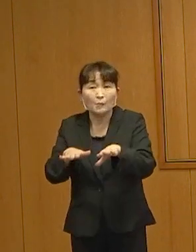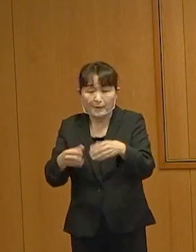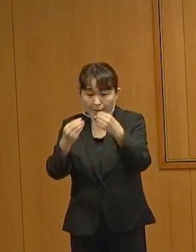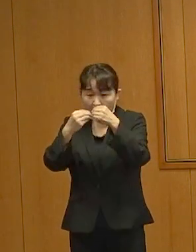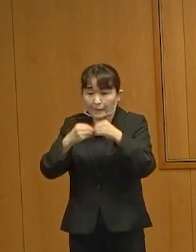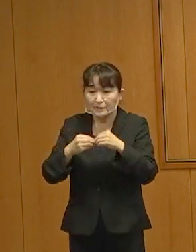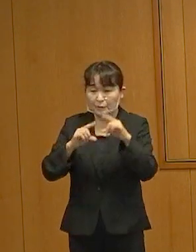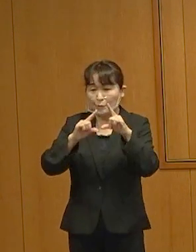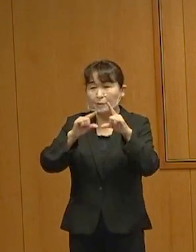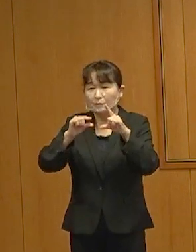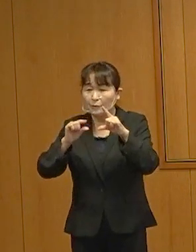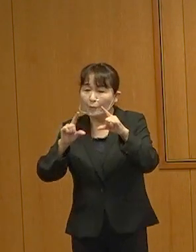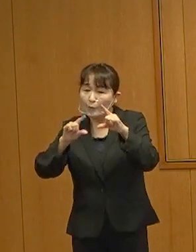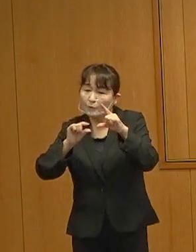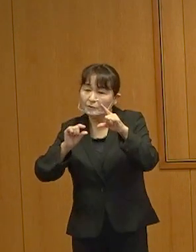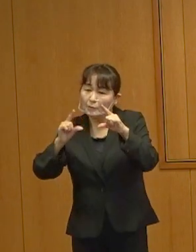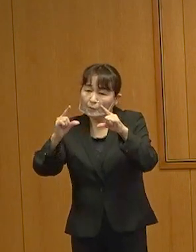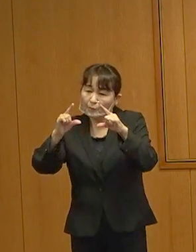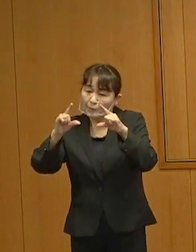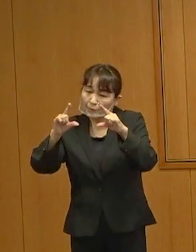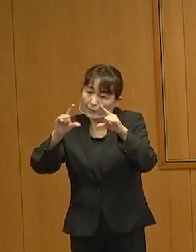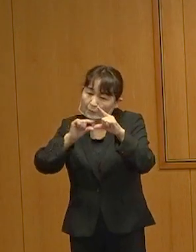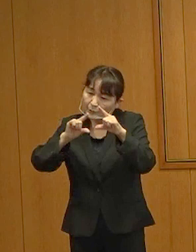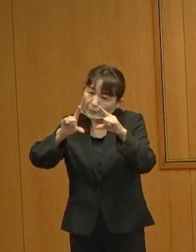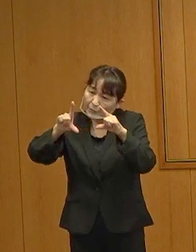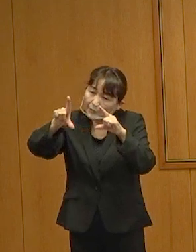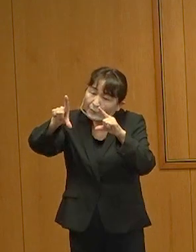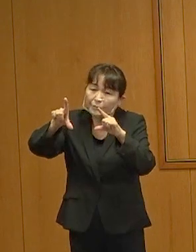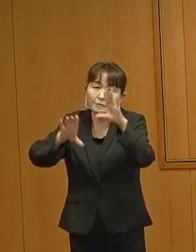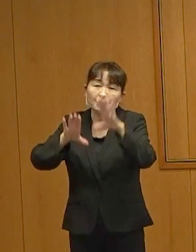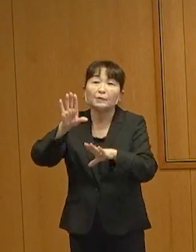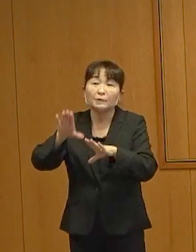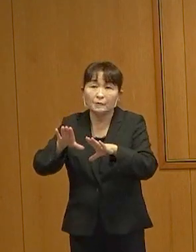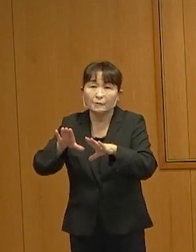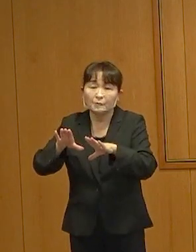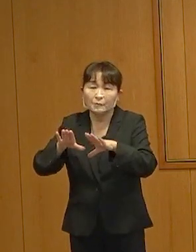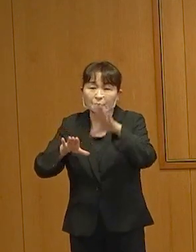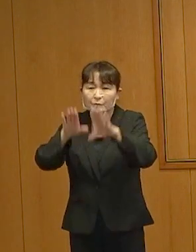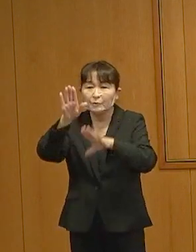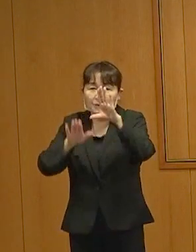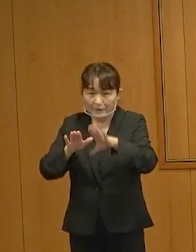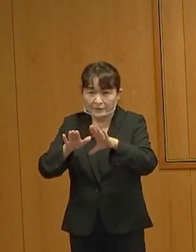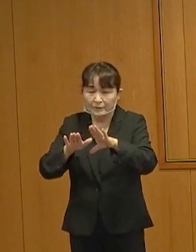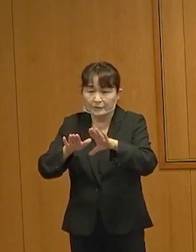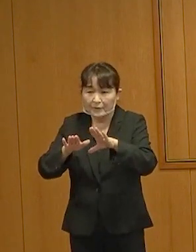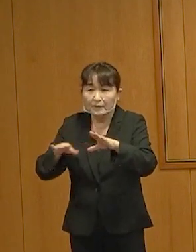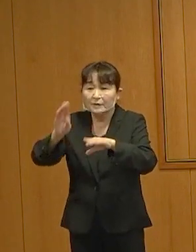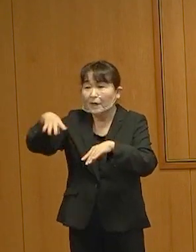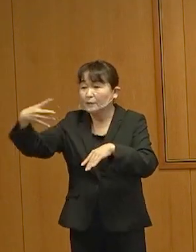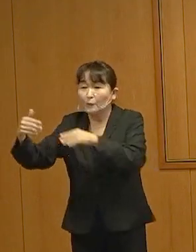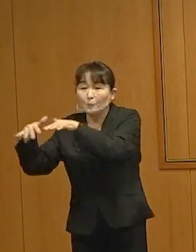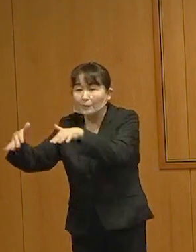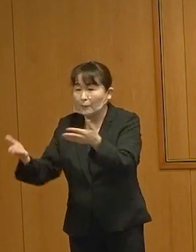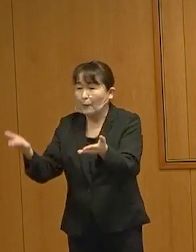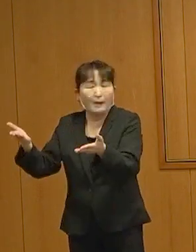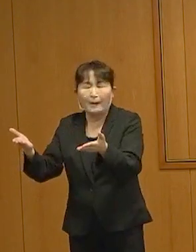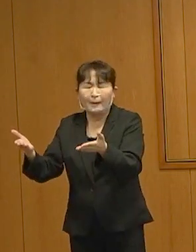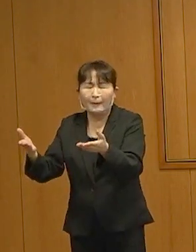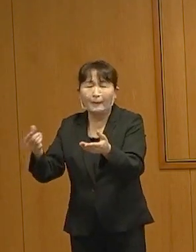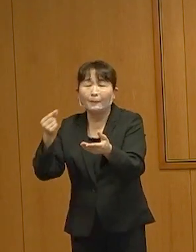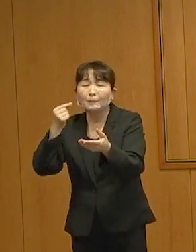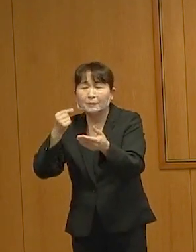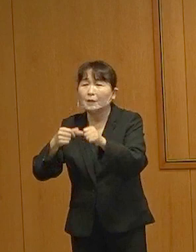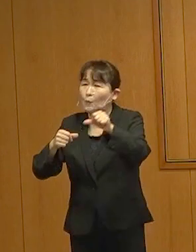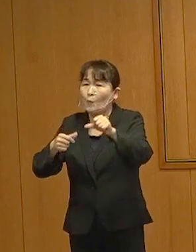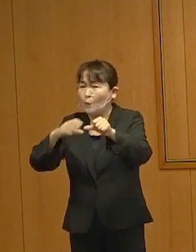染率の高まりというのを通常では考えられない4波と比べ物にならなかったというふうに思ってまして、